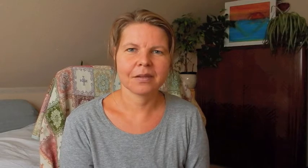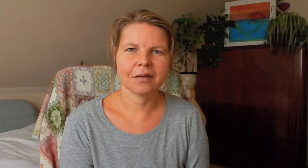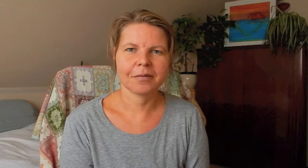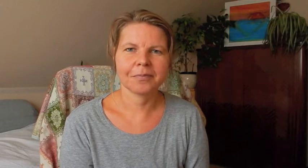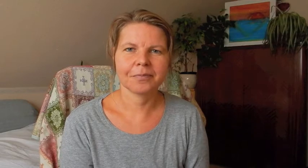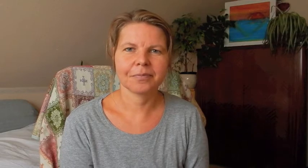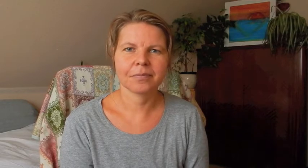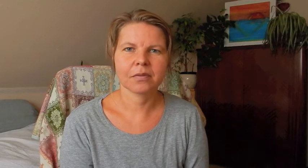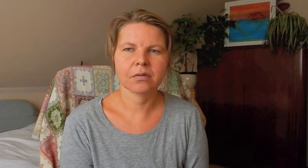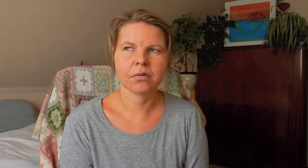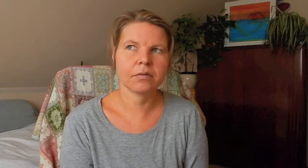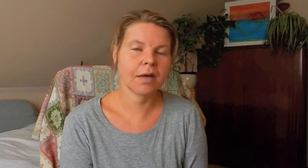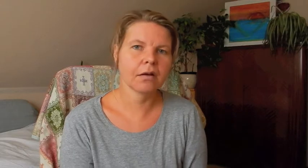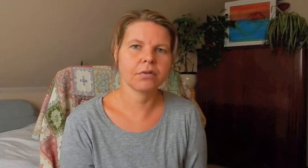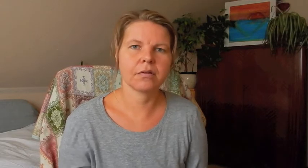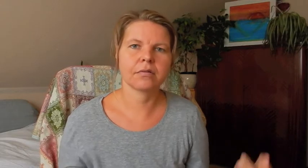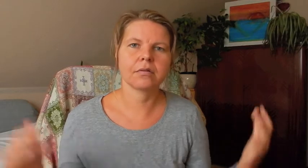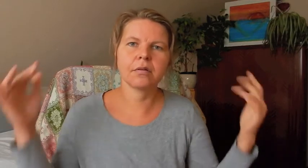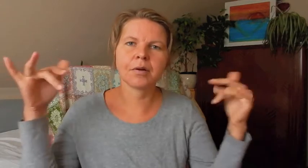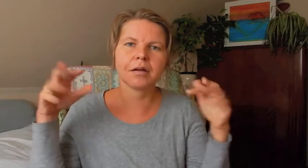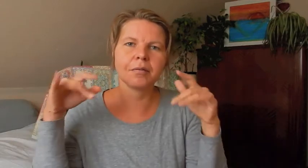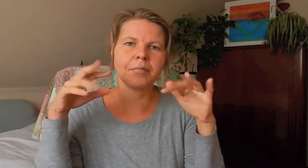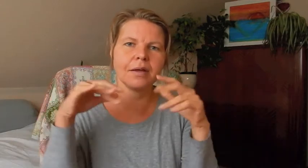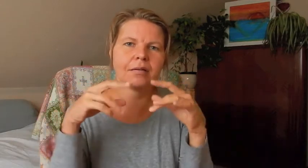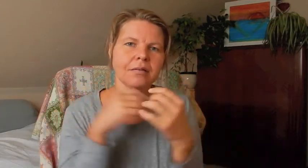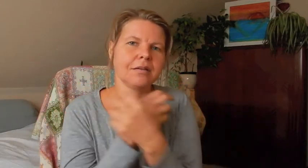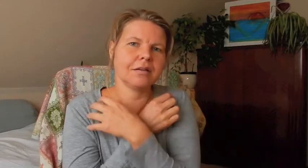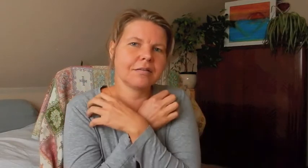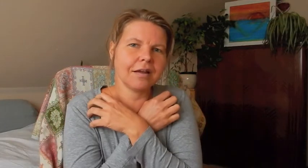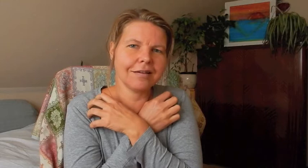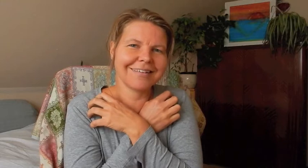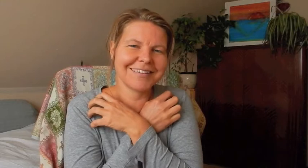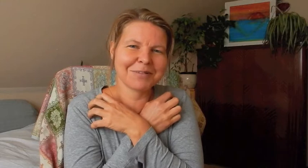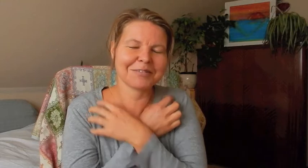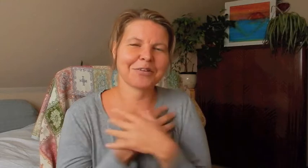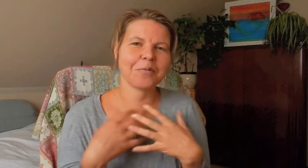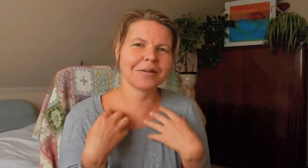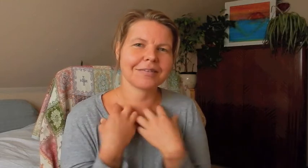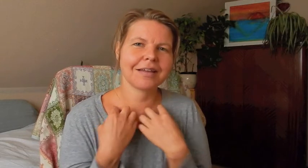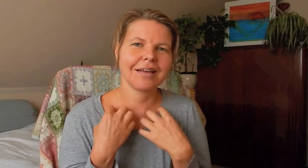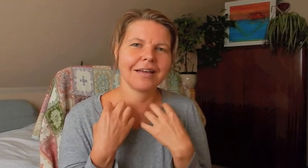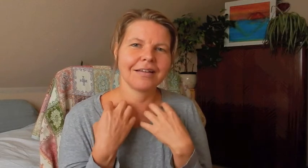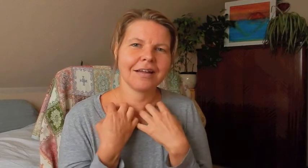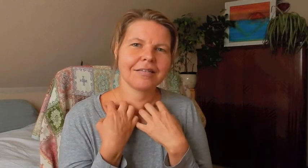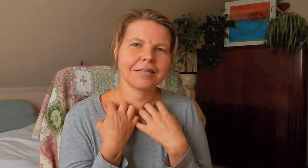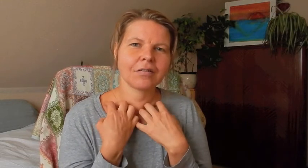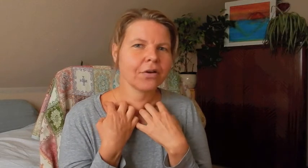habe. Ja. Und ich merke, wie das immer mehr in jede Zelle meines Körpers, ja, dieses